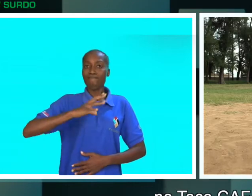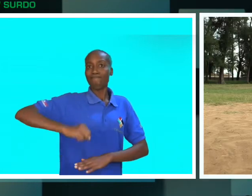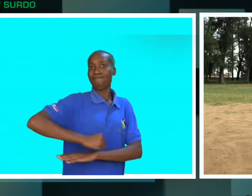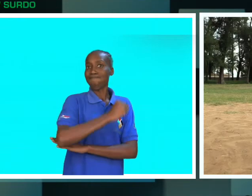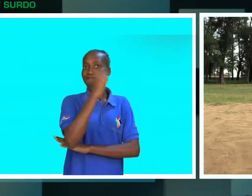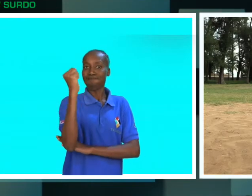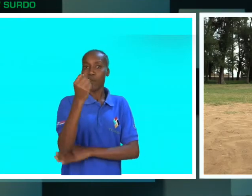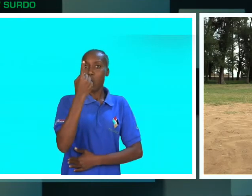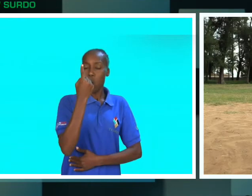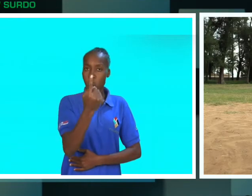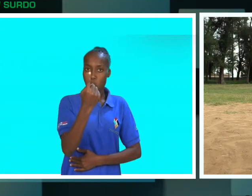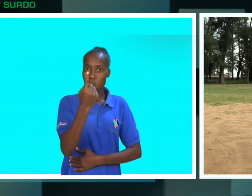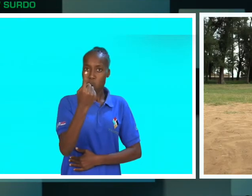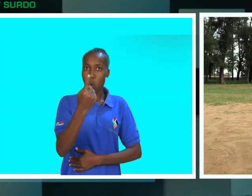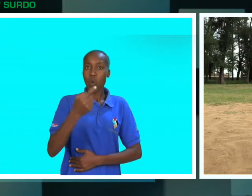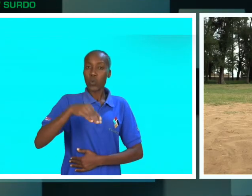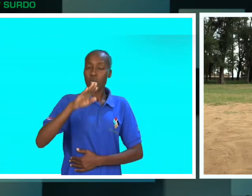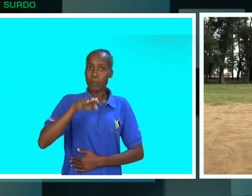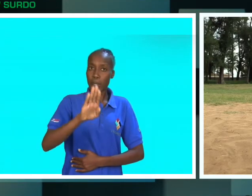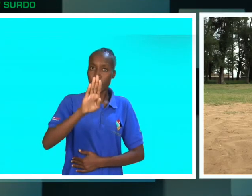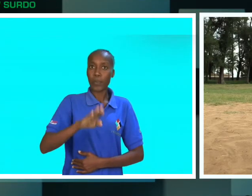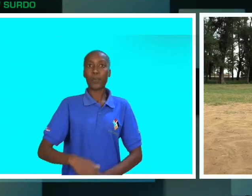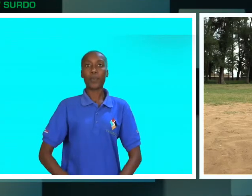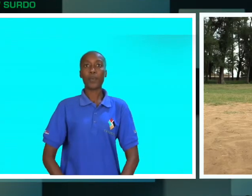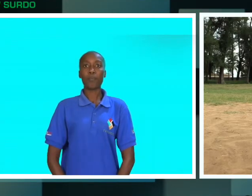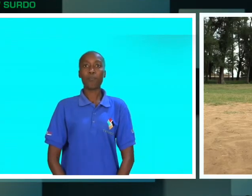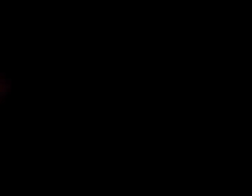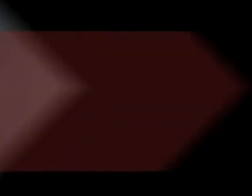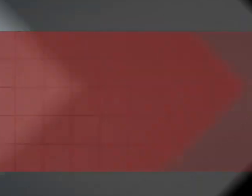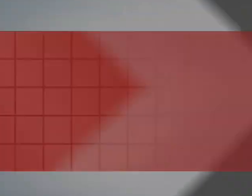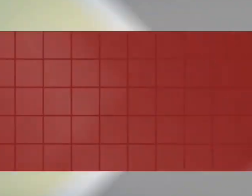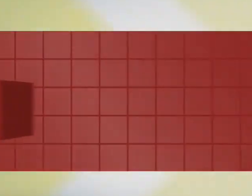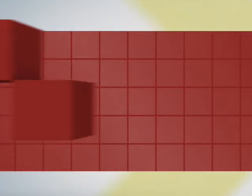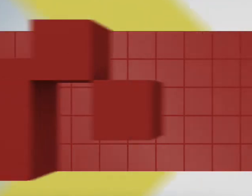capital do país venceram a uma bola no Zimpeto.